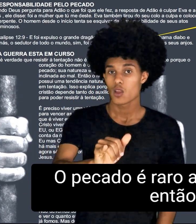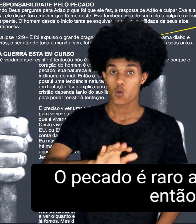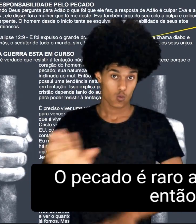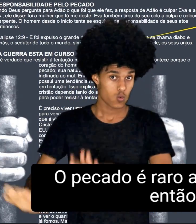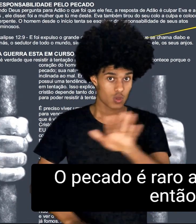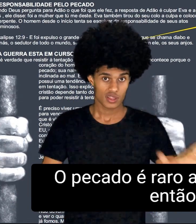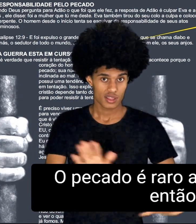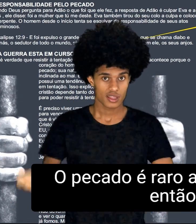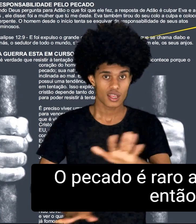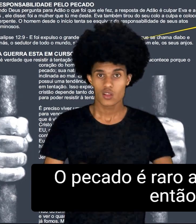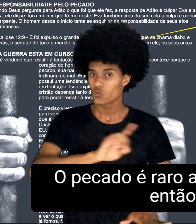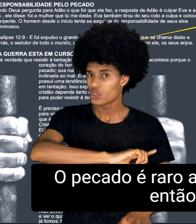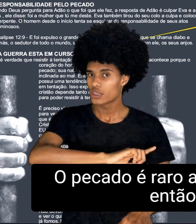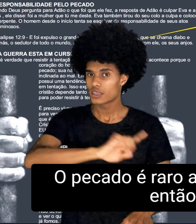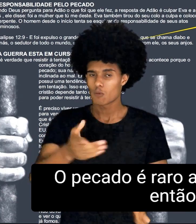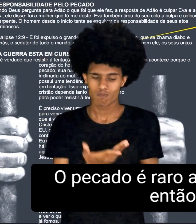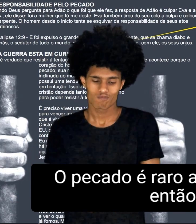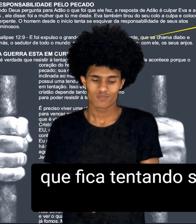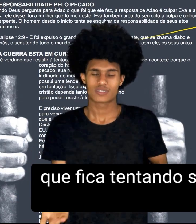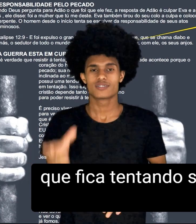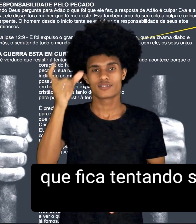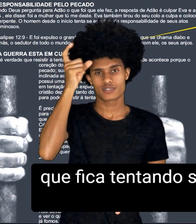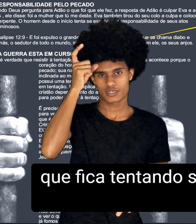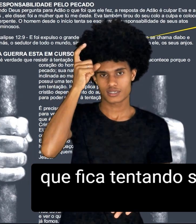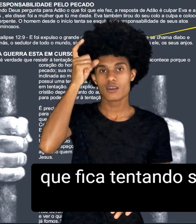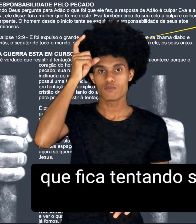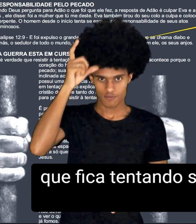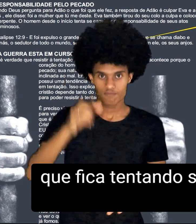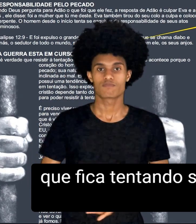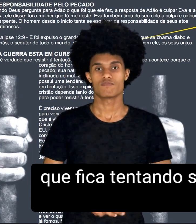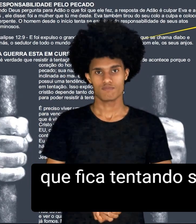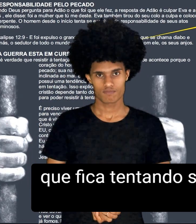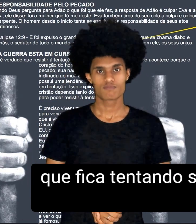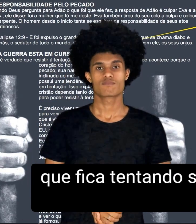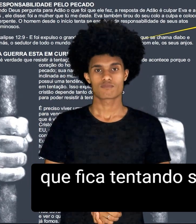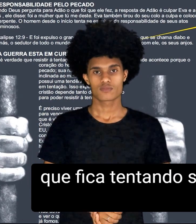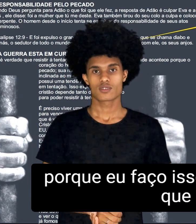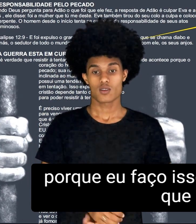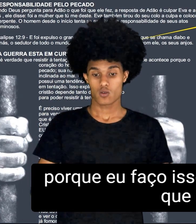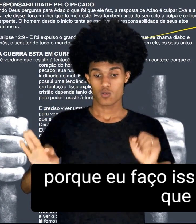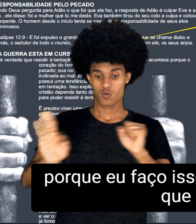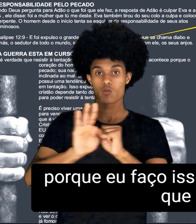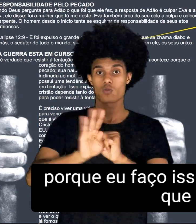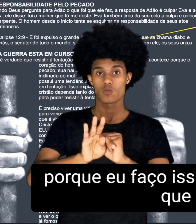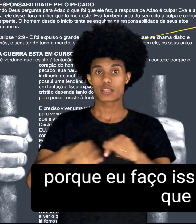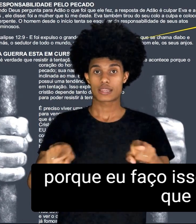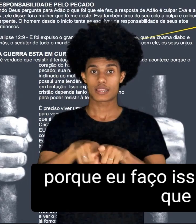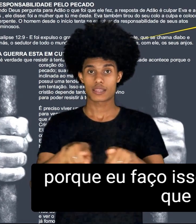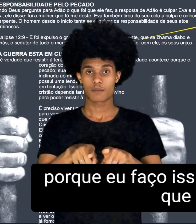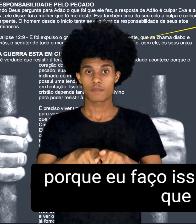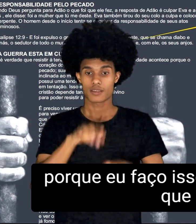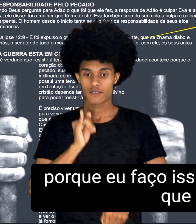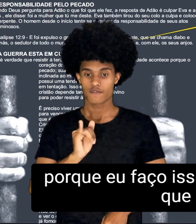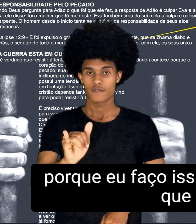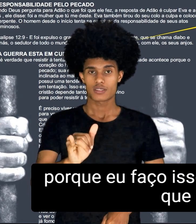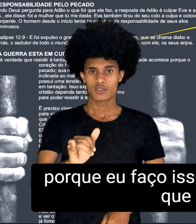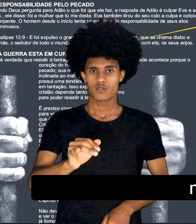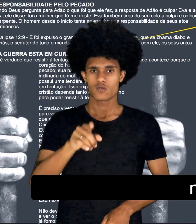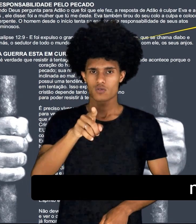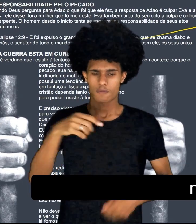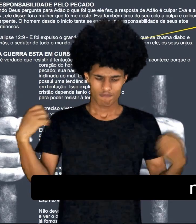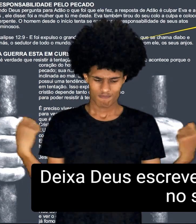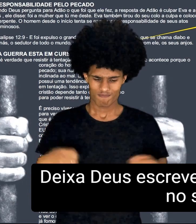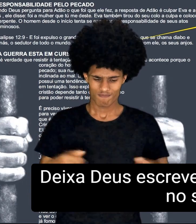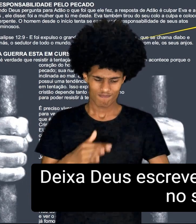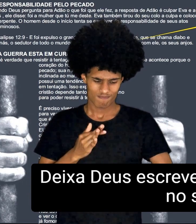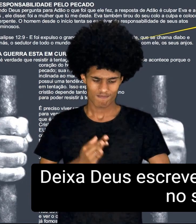errar o alvo e não é estilo de vida. Então, essas pessoas que ficam tentando se justificar, eu não vou para o inferno porque eu faço isso, não vou para o inferno porque eu faço aquilo. Meu